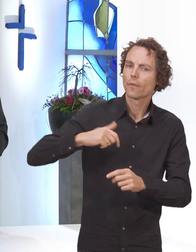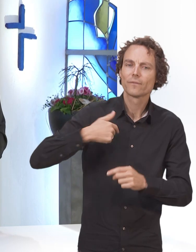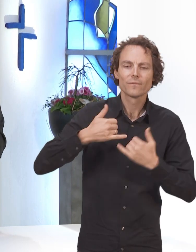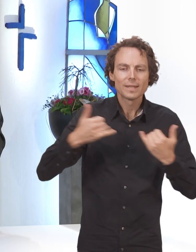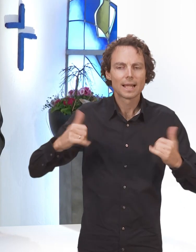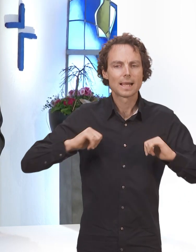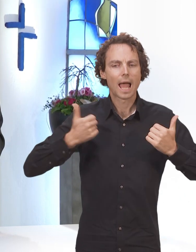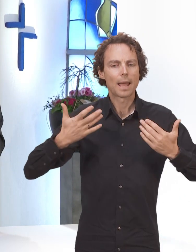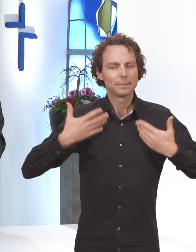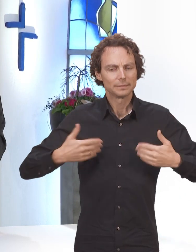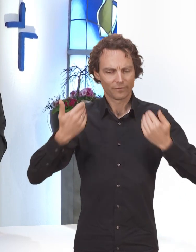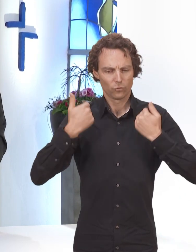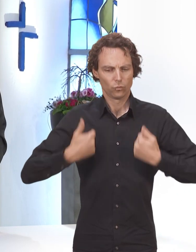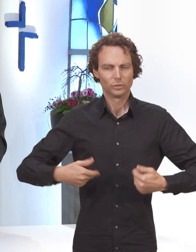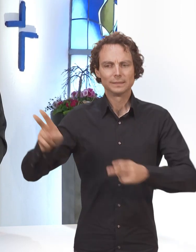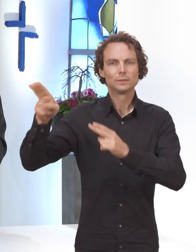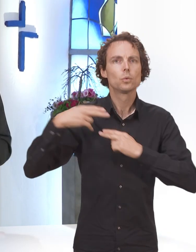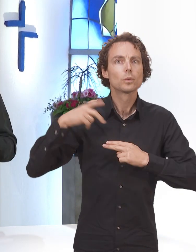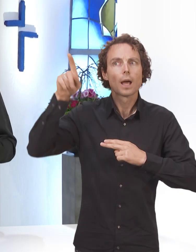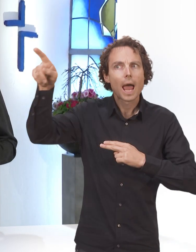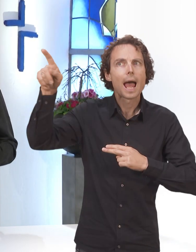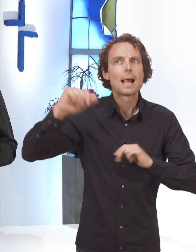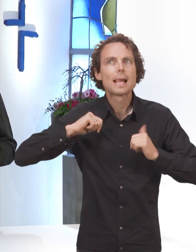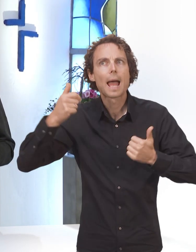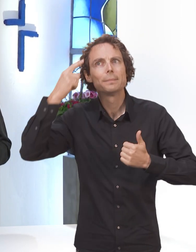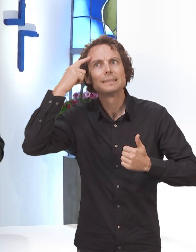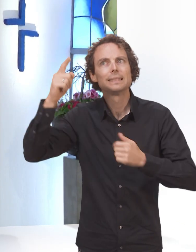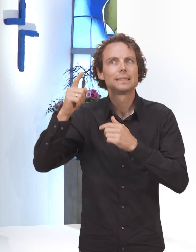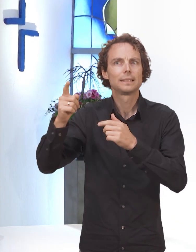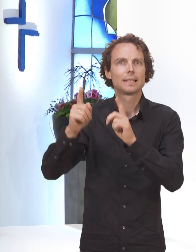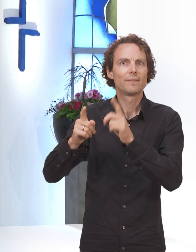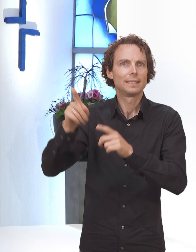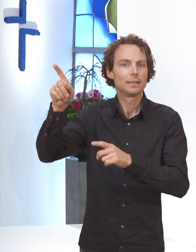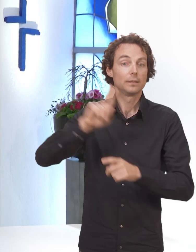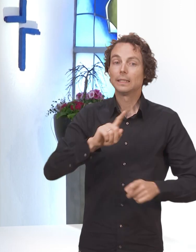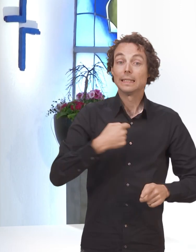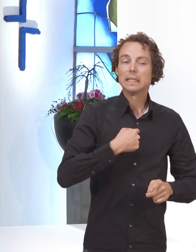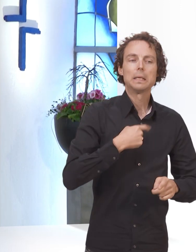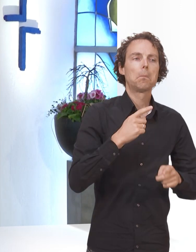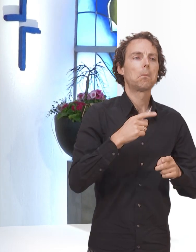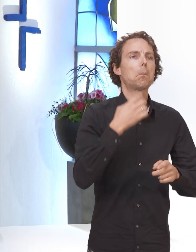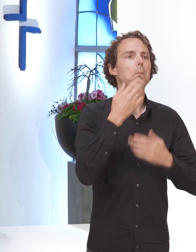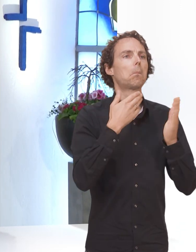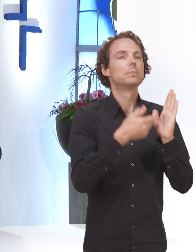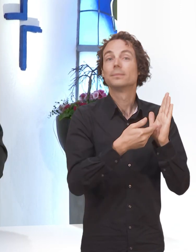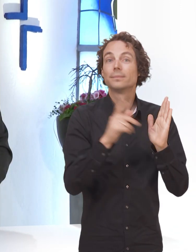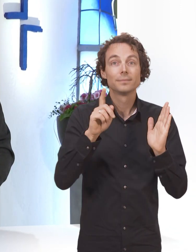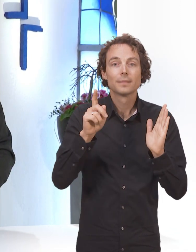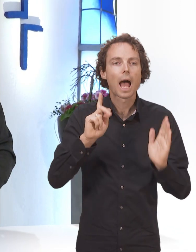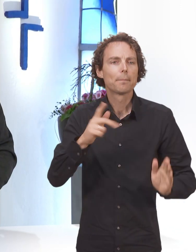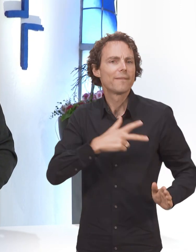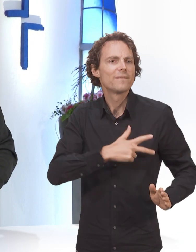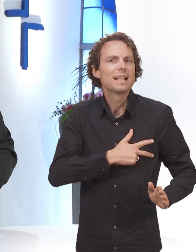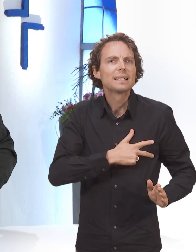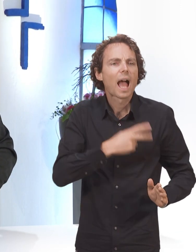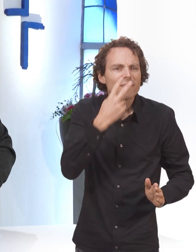zurückbekomme. Er definiert den Sinn des Lebens, nicht ich. Und wie sieht die Realität aus? Jeder definiert sich